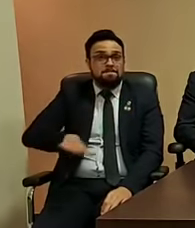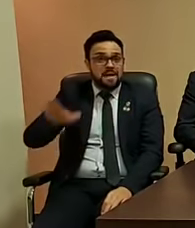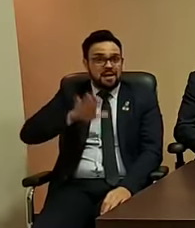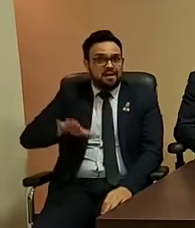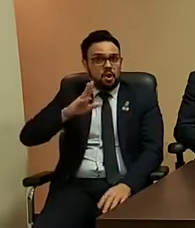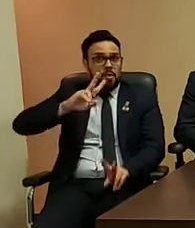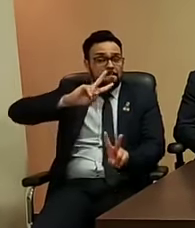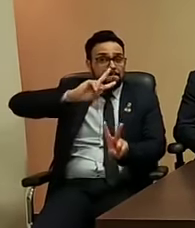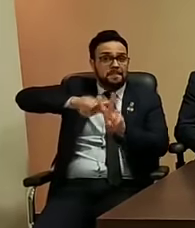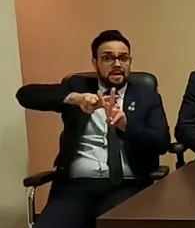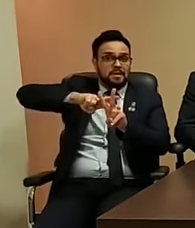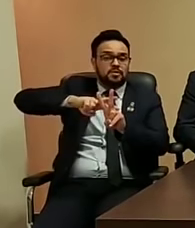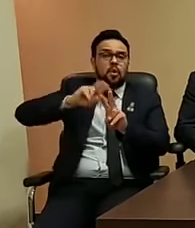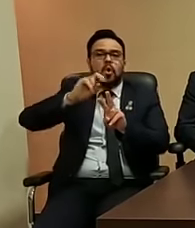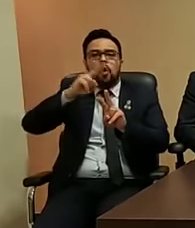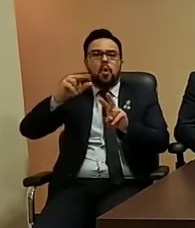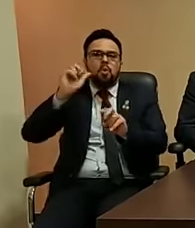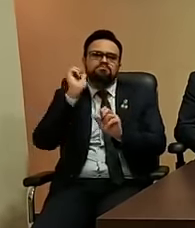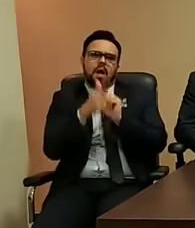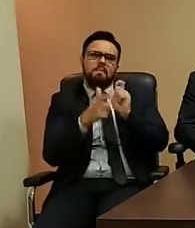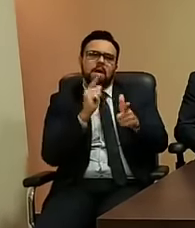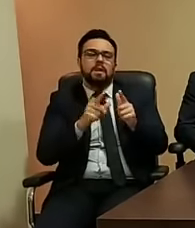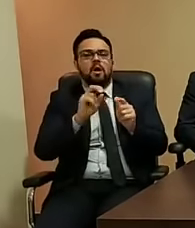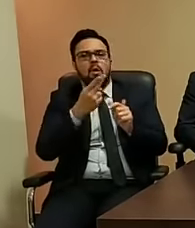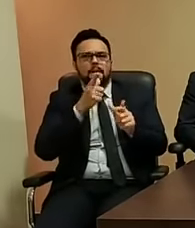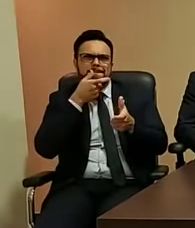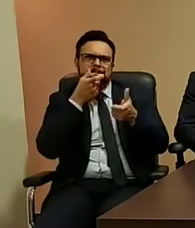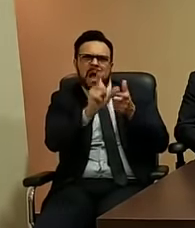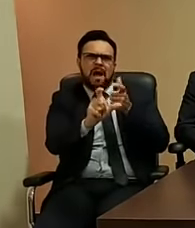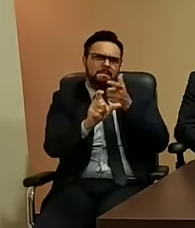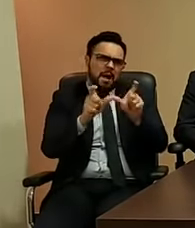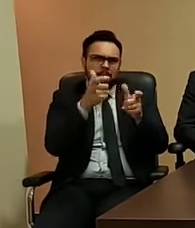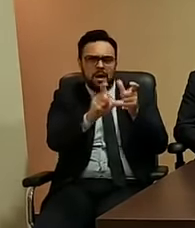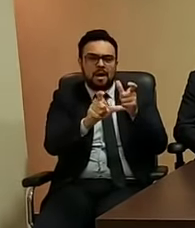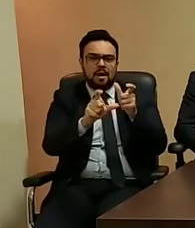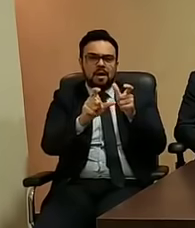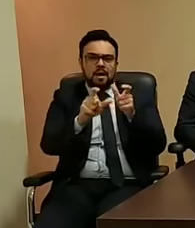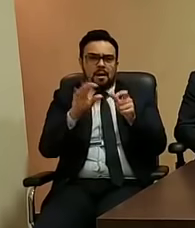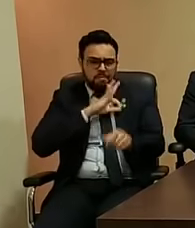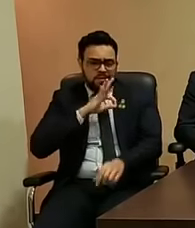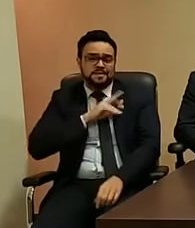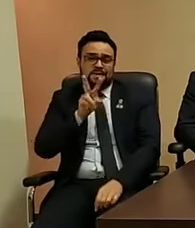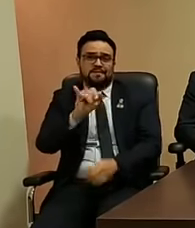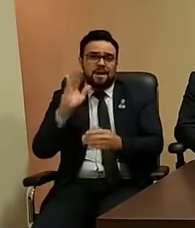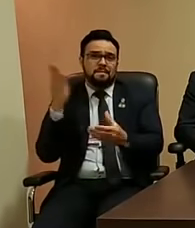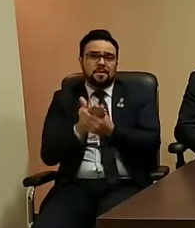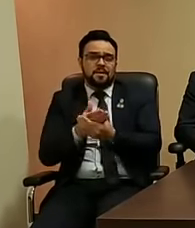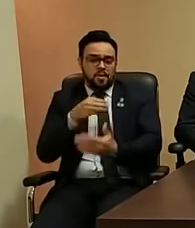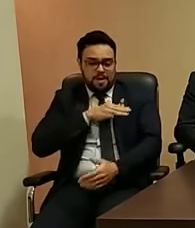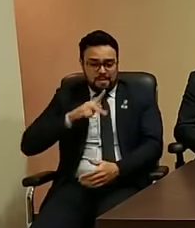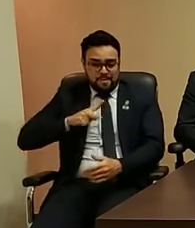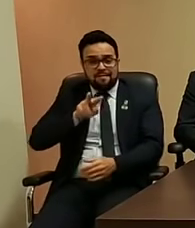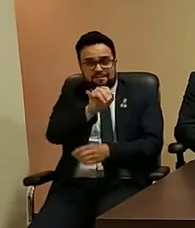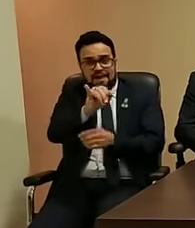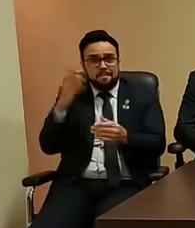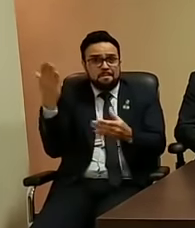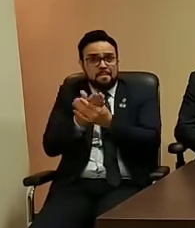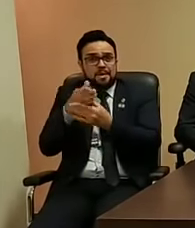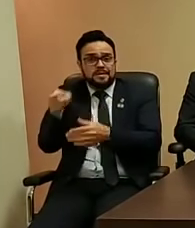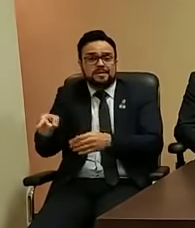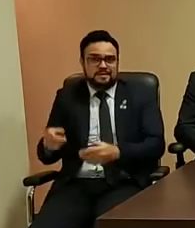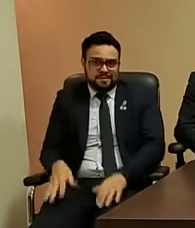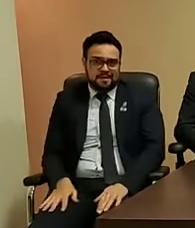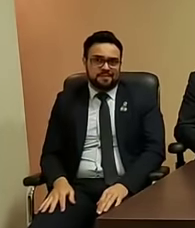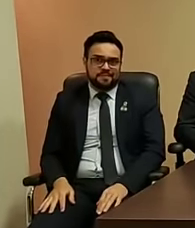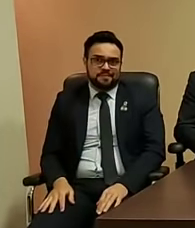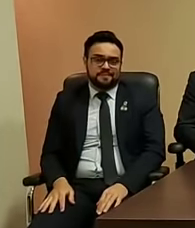seja detido, sofre uma agressão até verbal. Esse policial vai ser processado. O MP vai para cima dele. Não ia